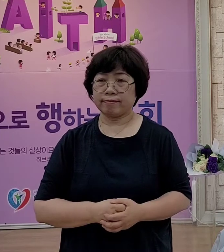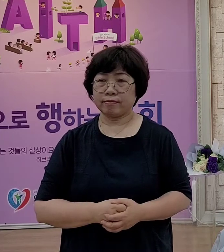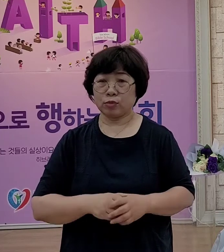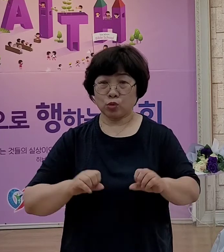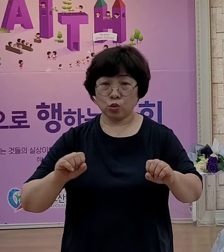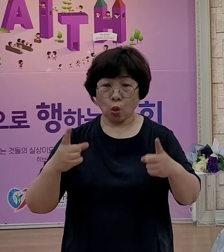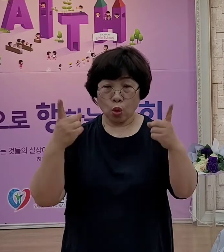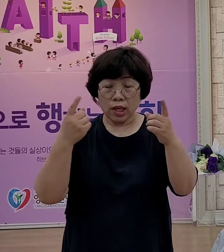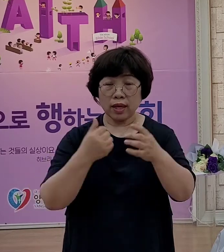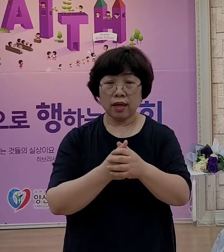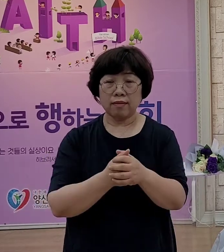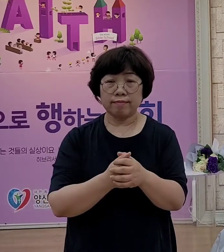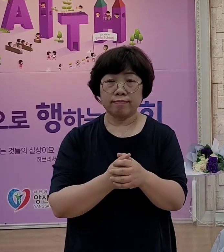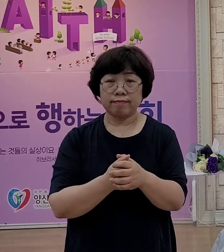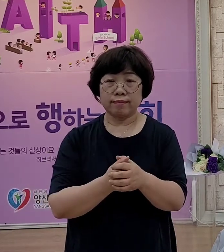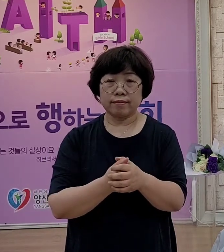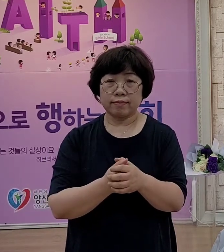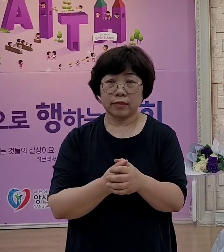동시에